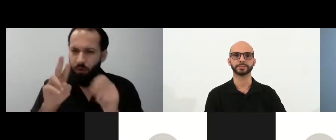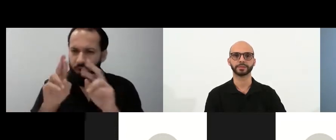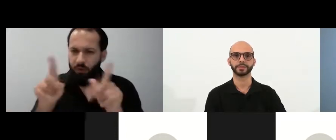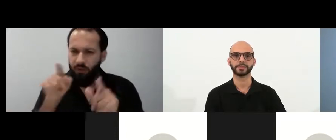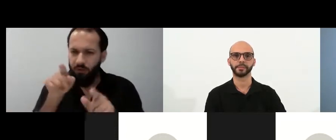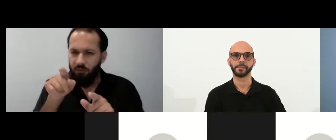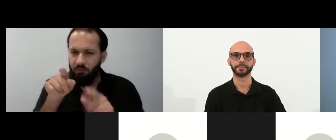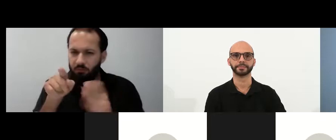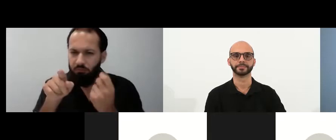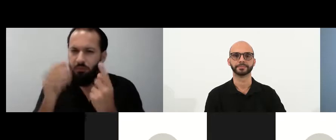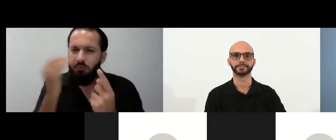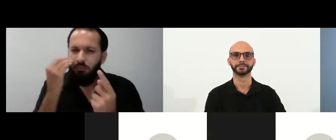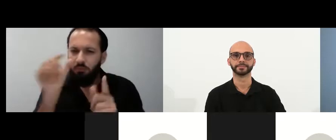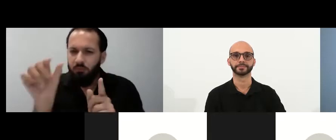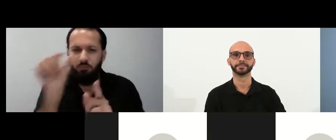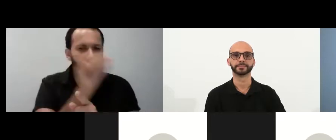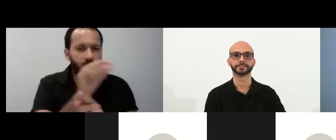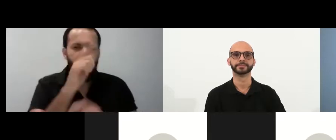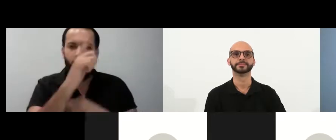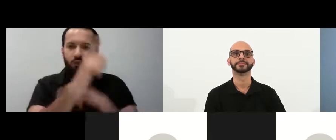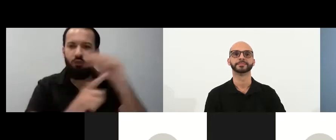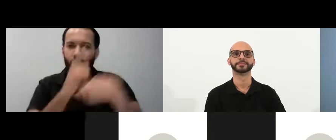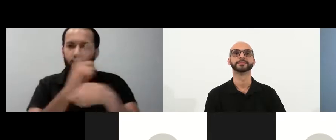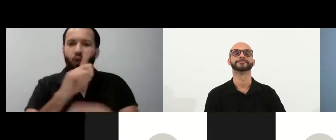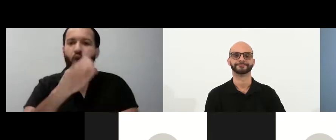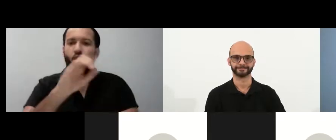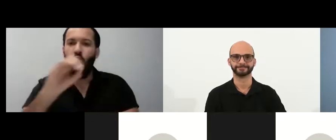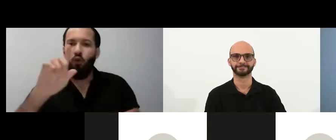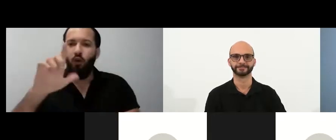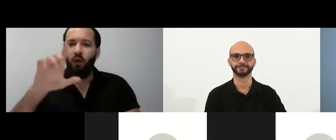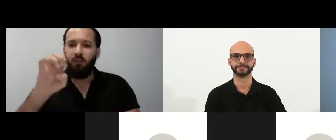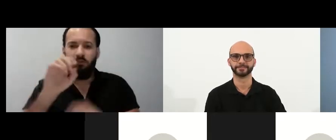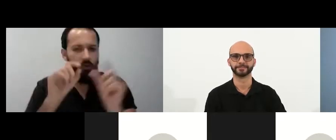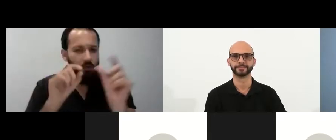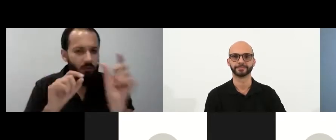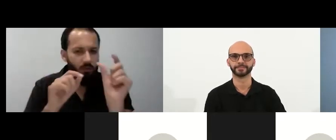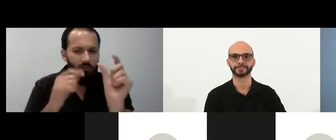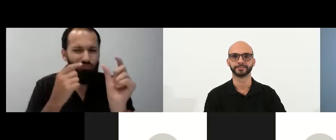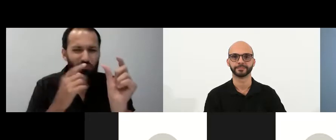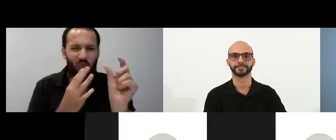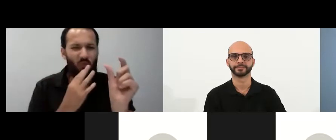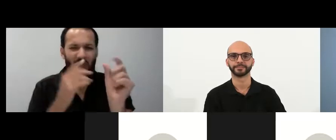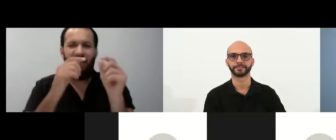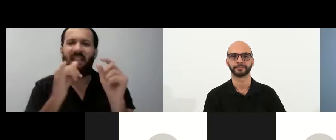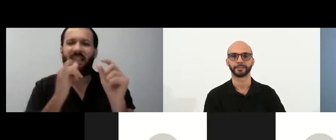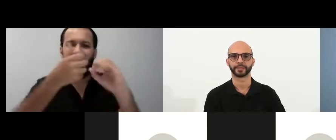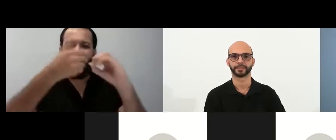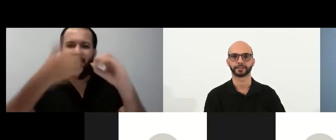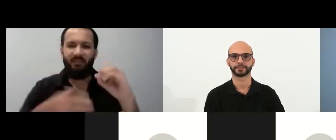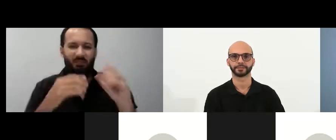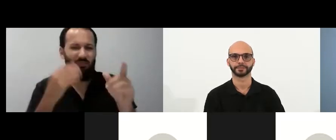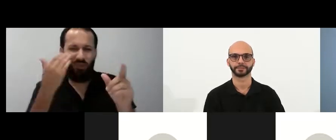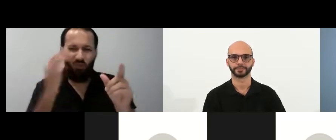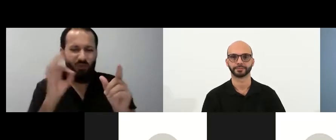quando a gente erra ou vê que está de uma forma diferenciada, a gente pode pesquisar lá na internet, no Google, e a gente